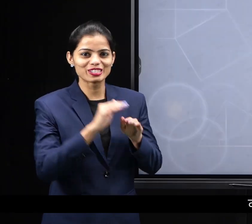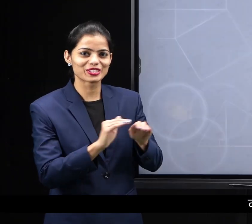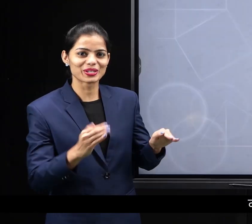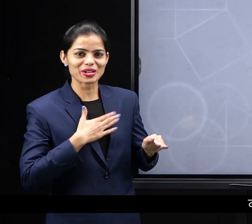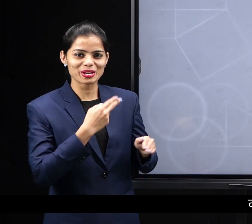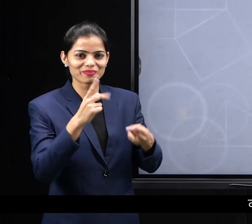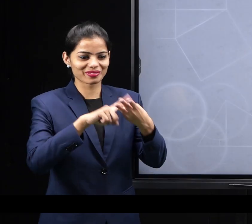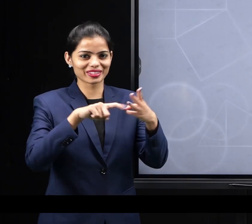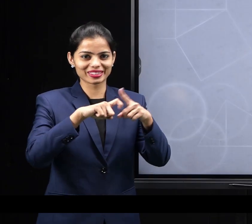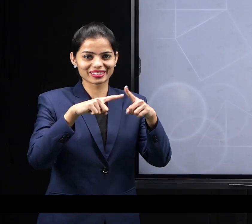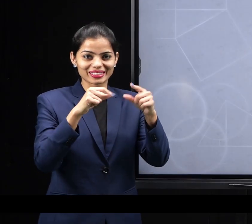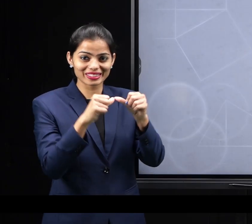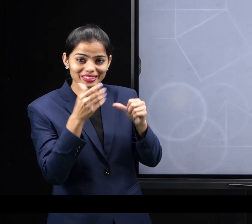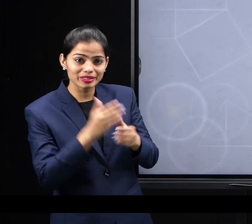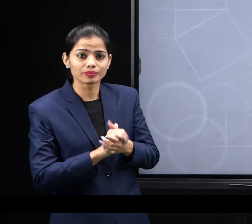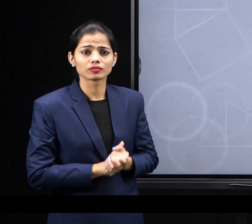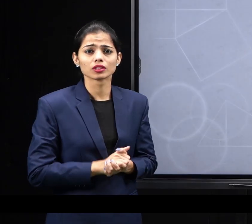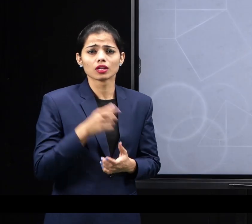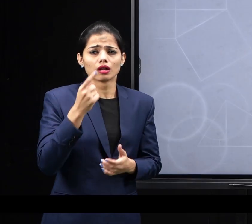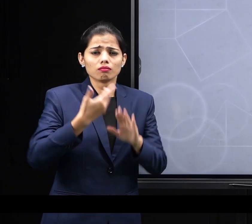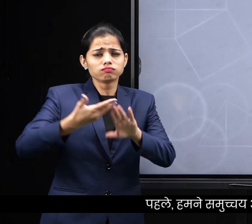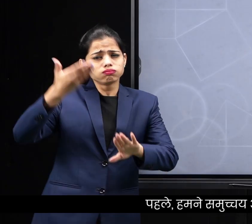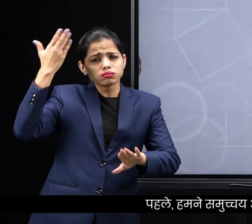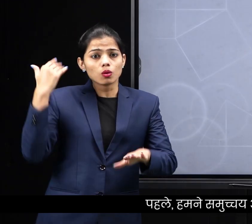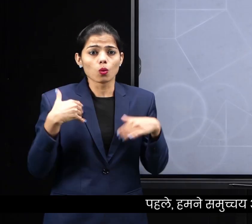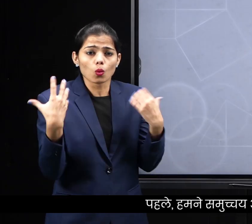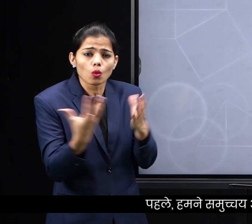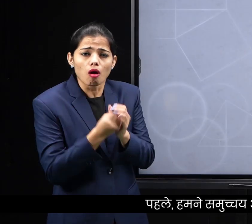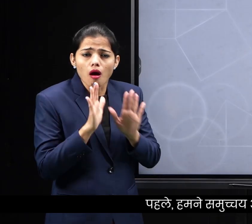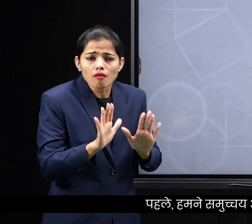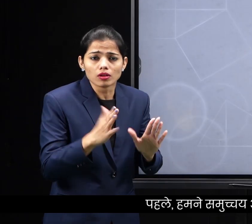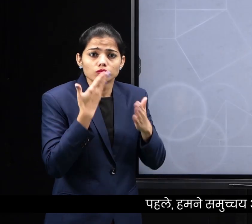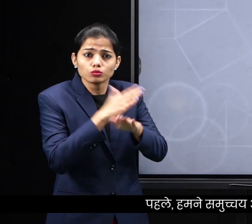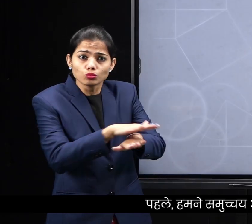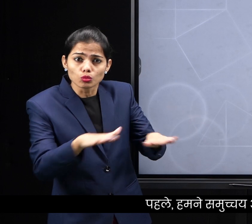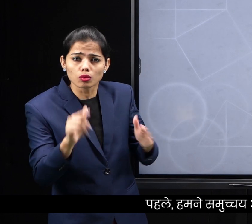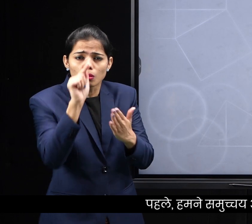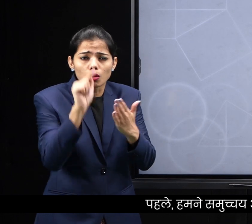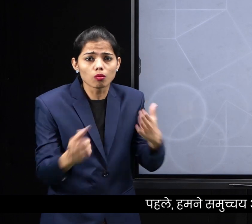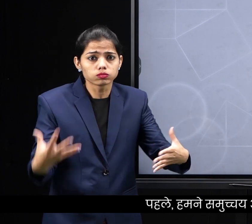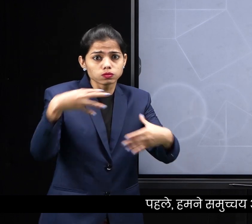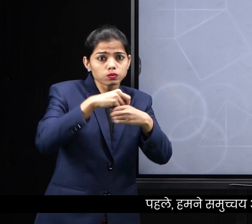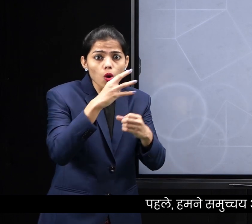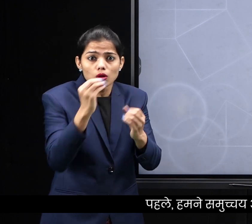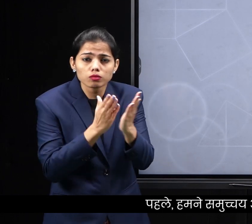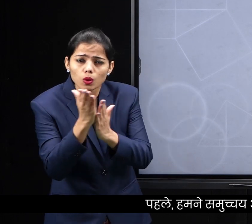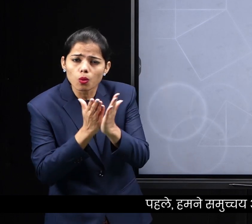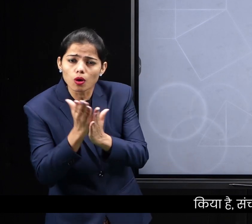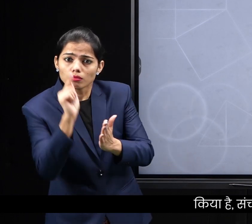नमस्कार छात्रों, मैं हूँ शालिनी। पहले हमने समुच्चय और समुच्चय के प्रकारों का अध्ययन किया